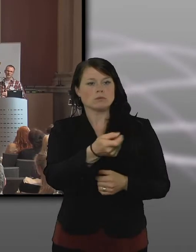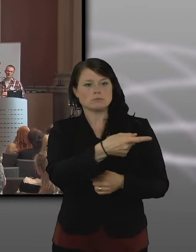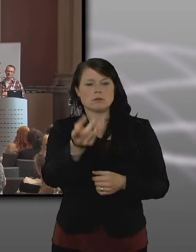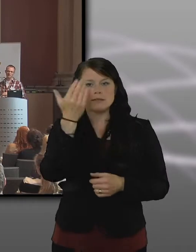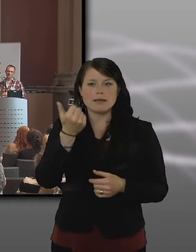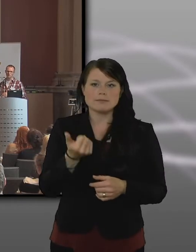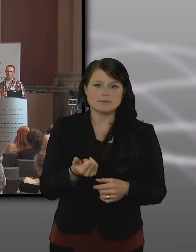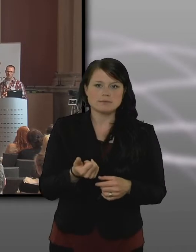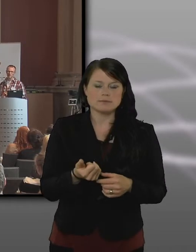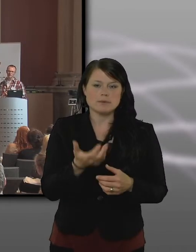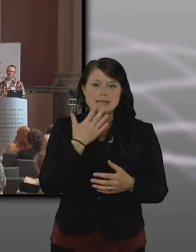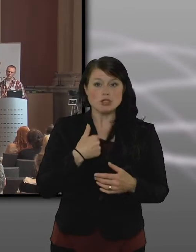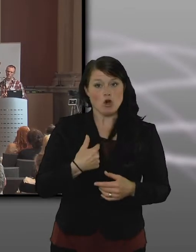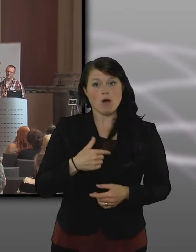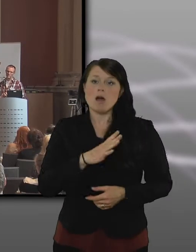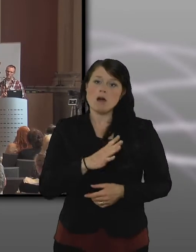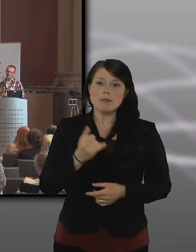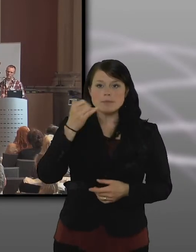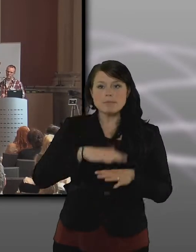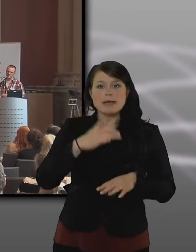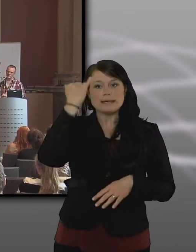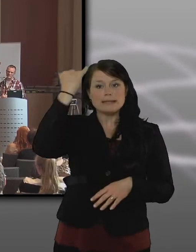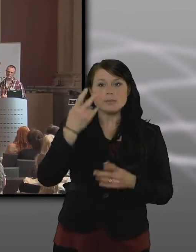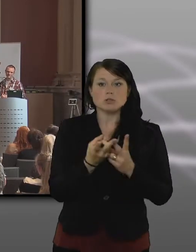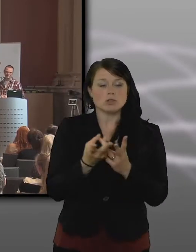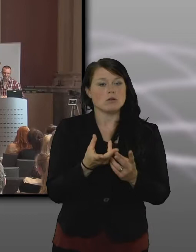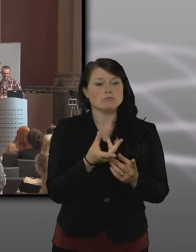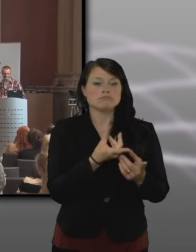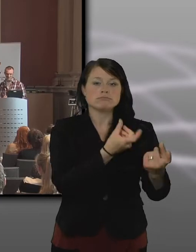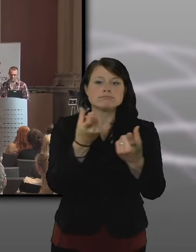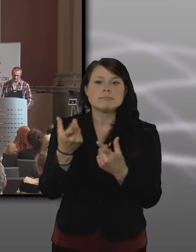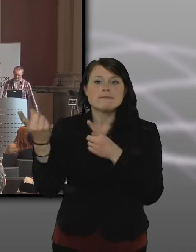Och det hade jag. Och jag fick tag på bra hjälp och göra resten.